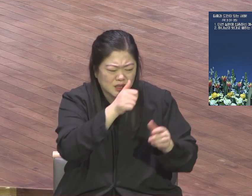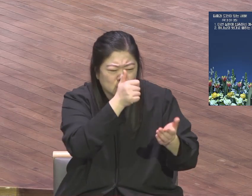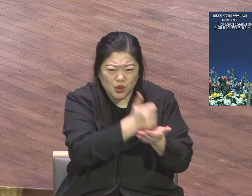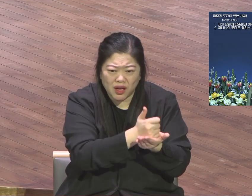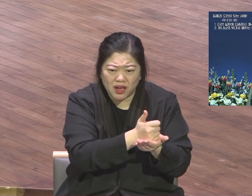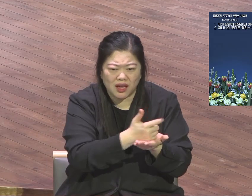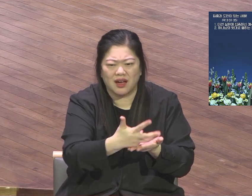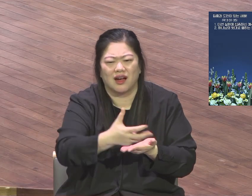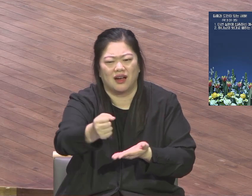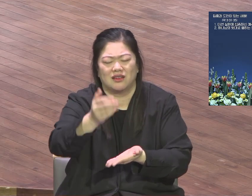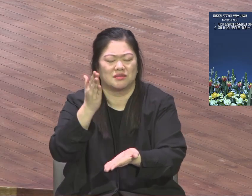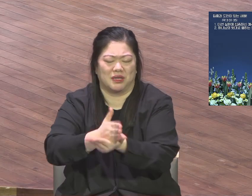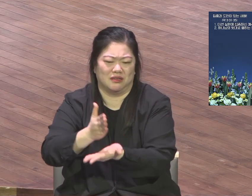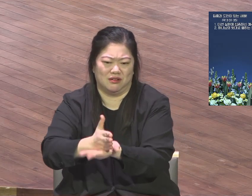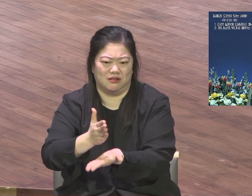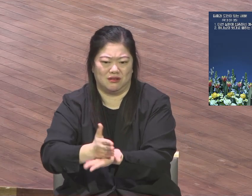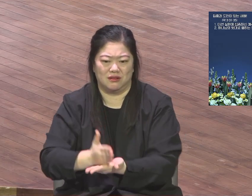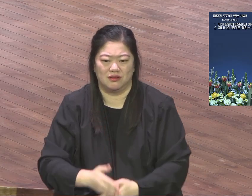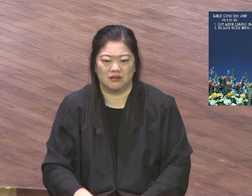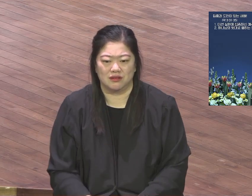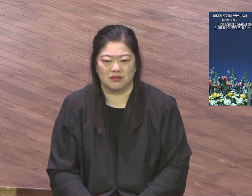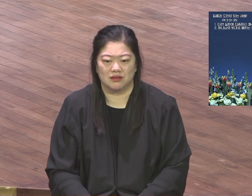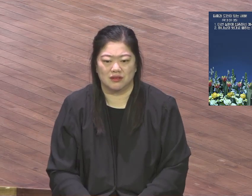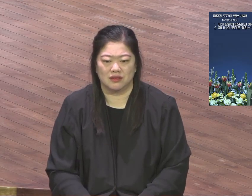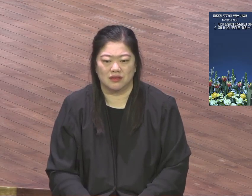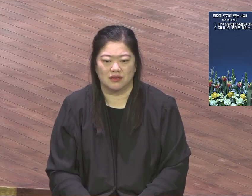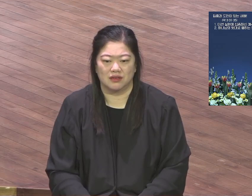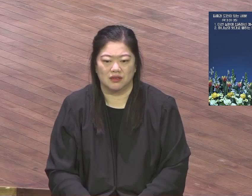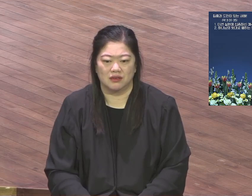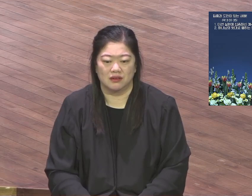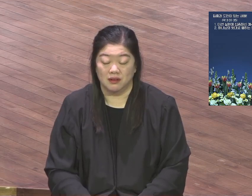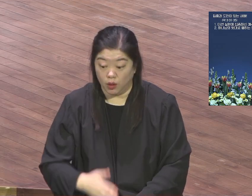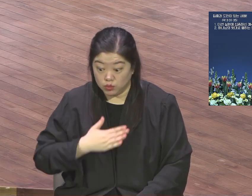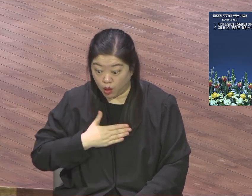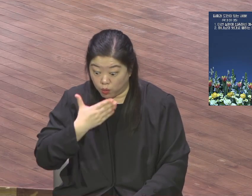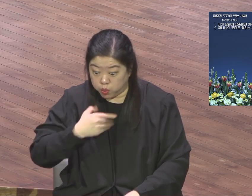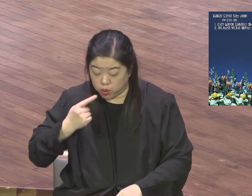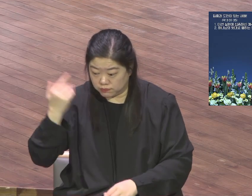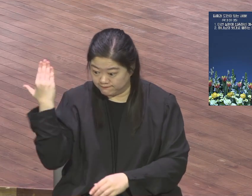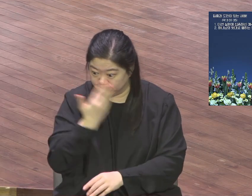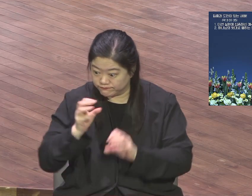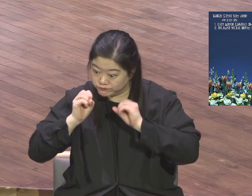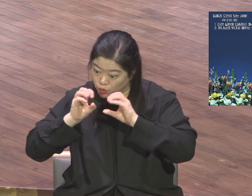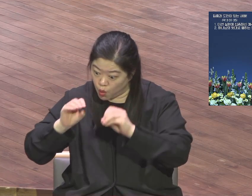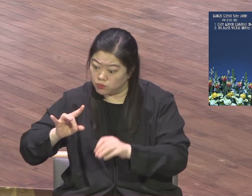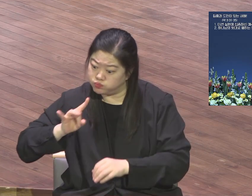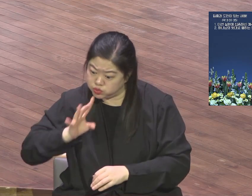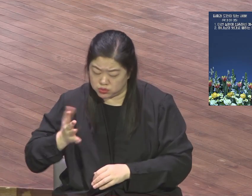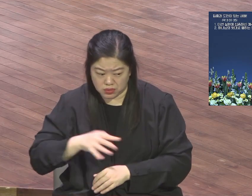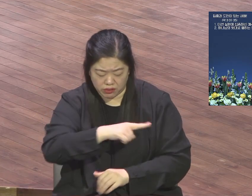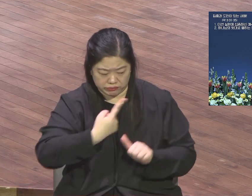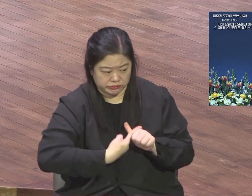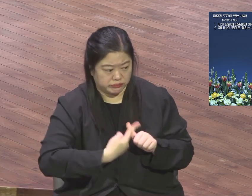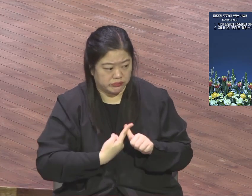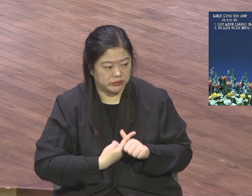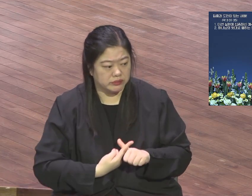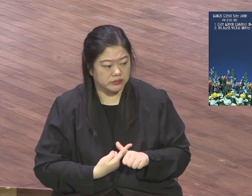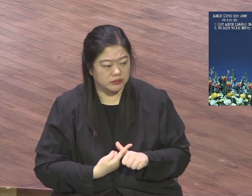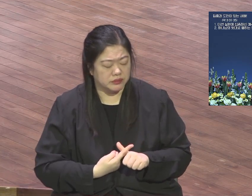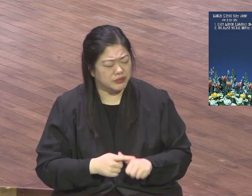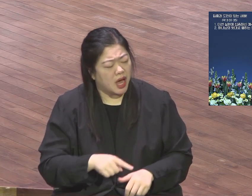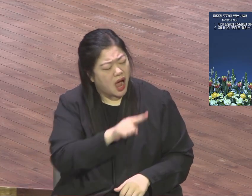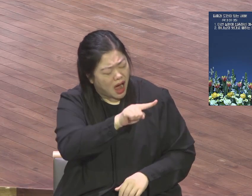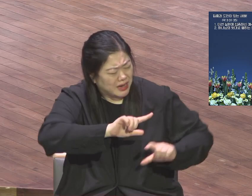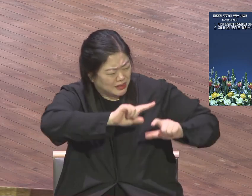돼도 도저히 이해가 안 돼도 그냥 가만히 계세요. 그건 해방전은 안 됩니다. 이따는 거 가만히